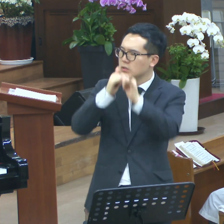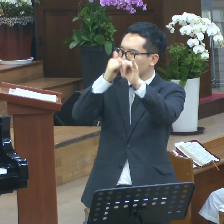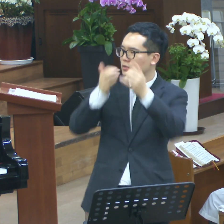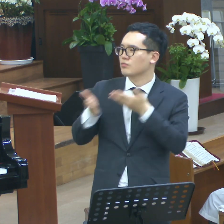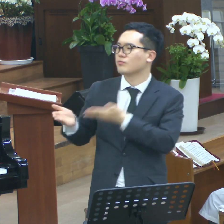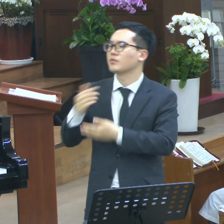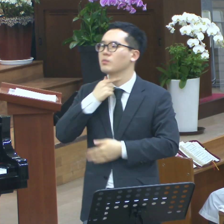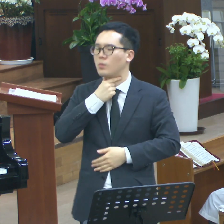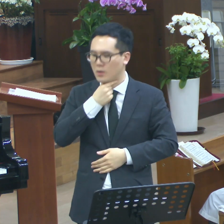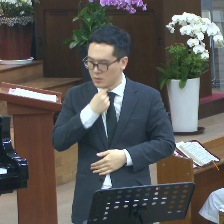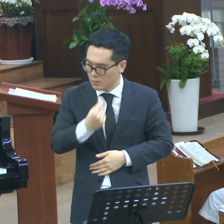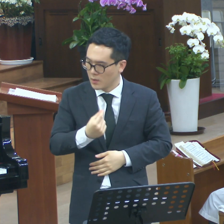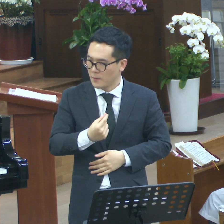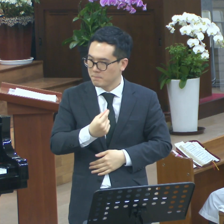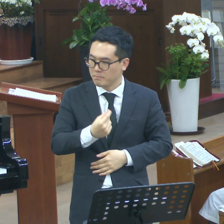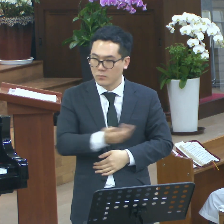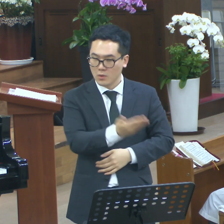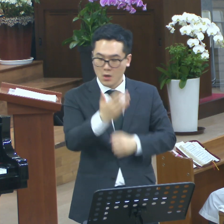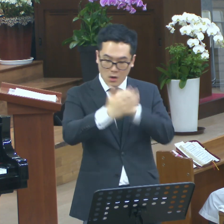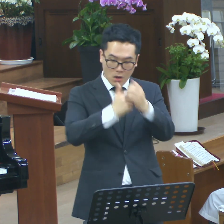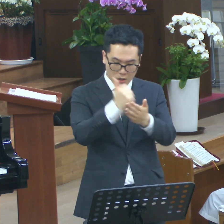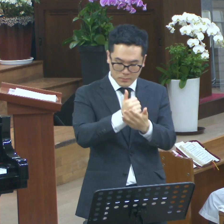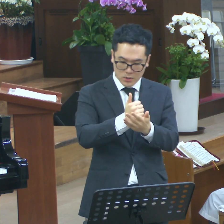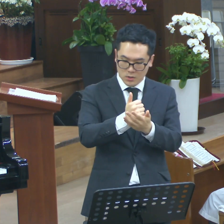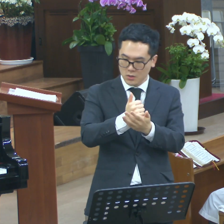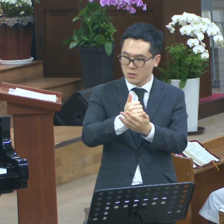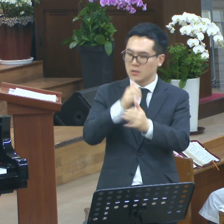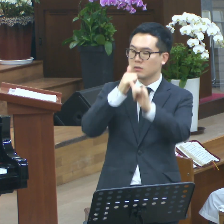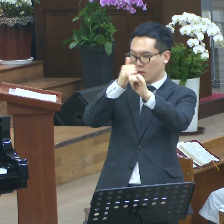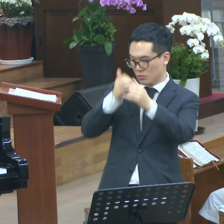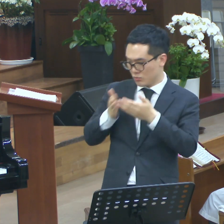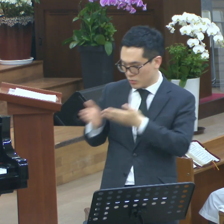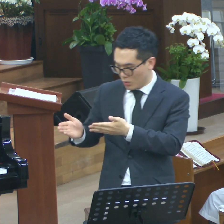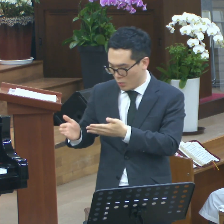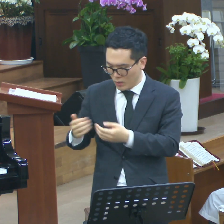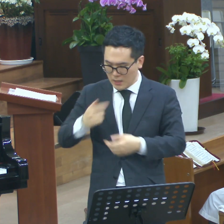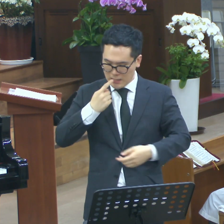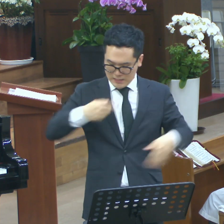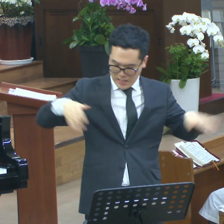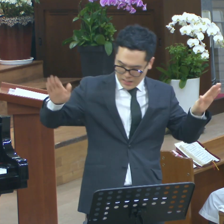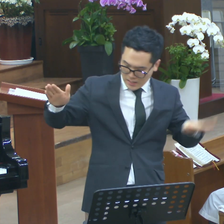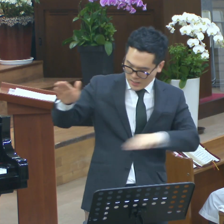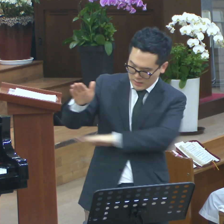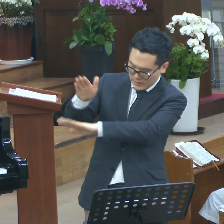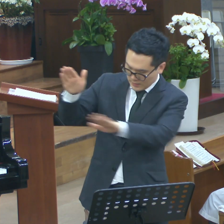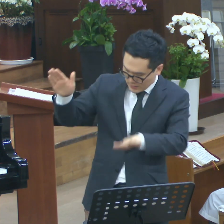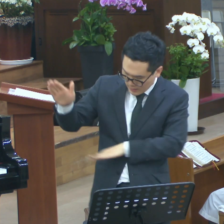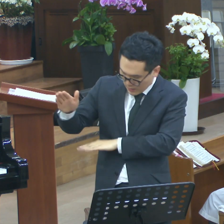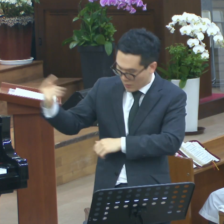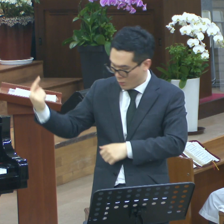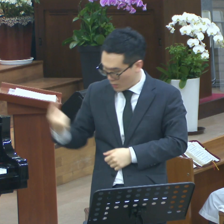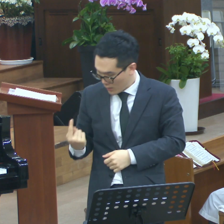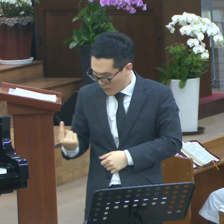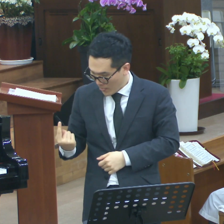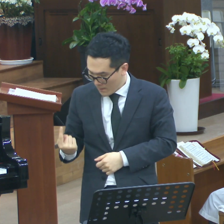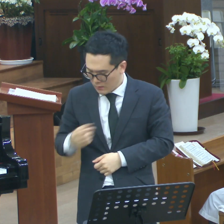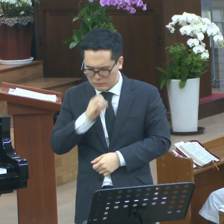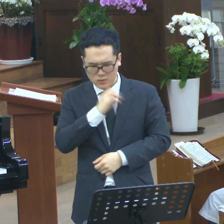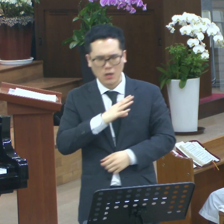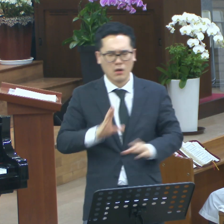그랬어요. 하나님이 보답해 주시고 하나님의 날개 그늘 아래 왔다는 거예요. 그냥 배고파서 이민 온 게 아니고 하나님의 날개